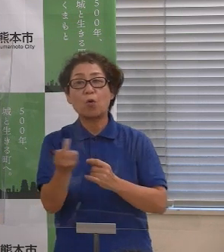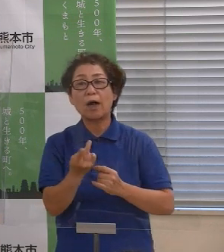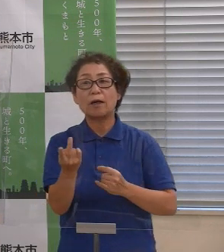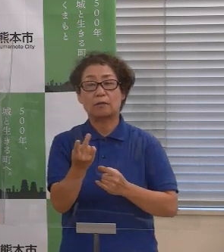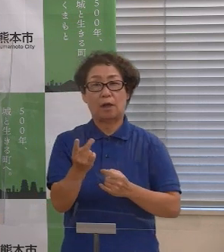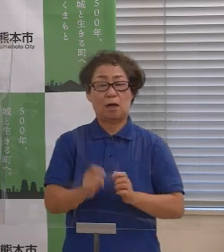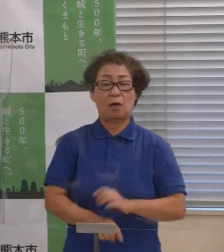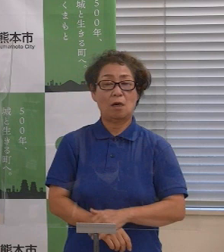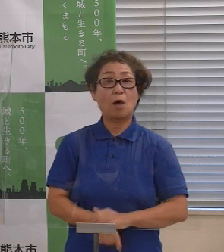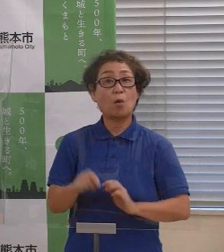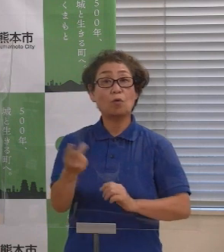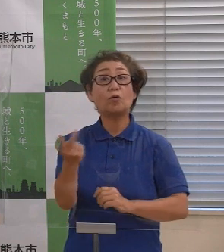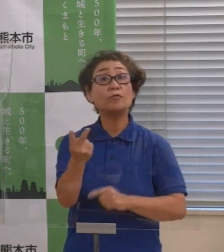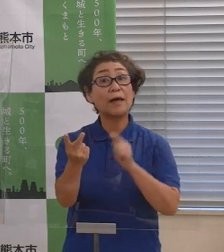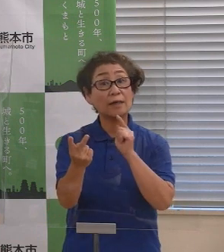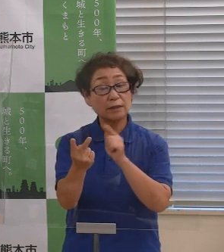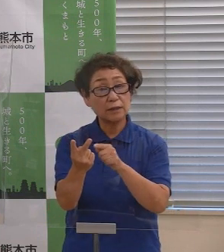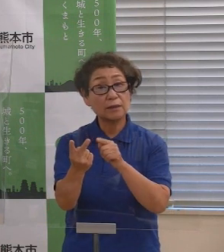の方を